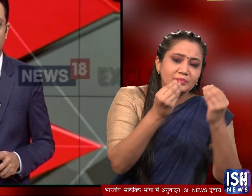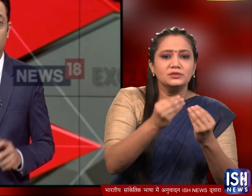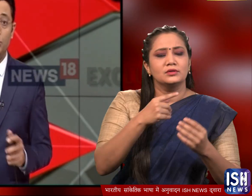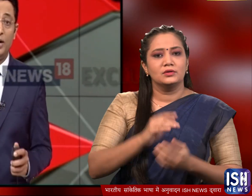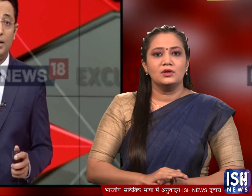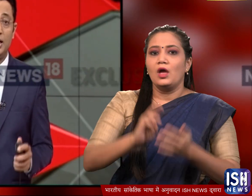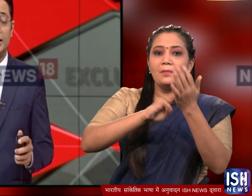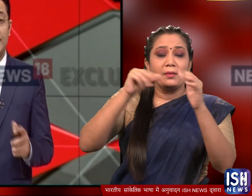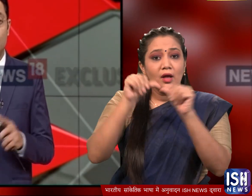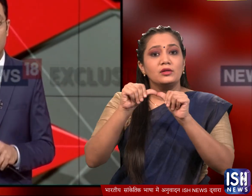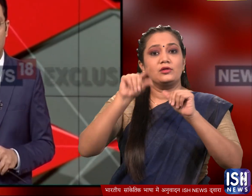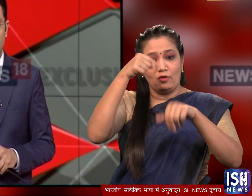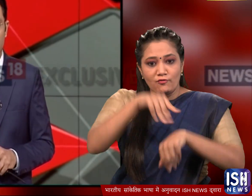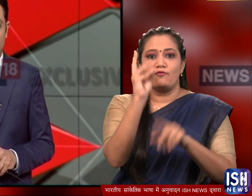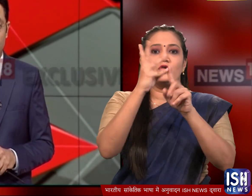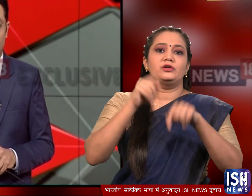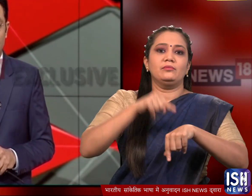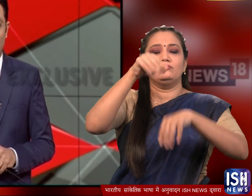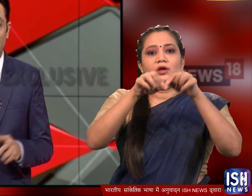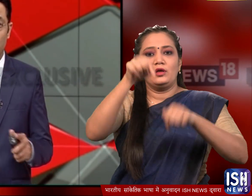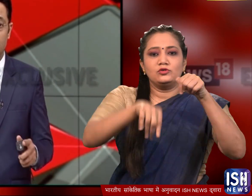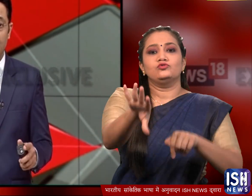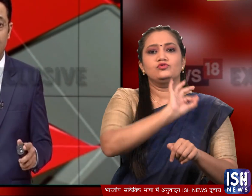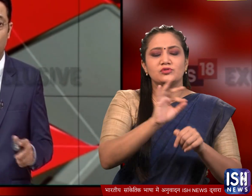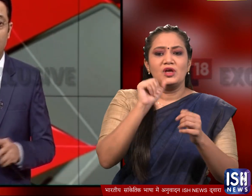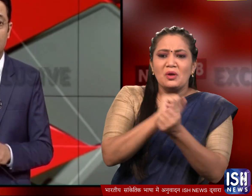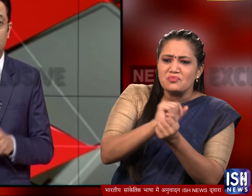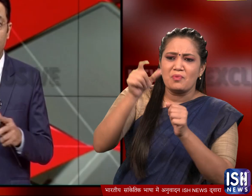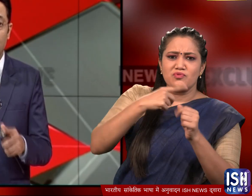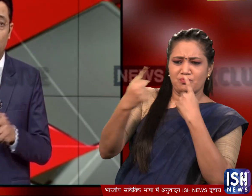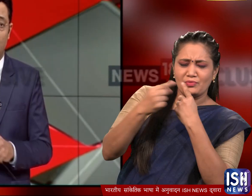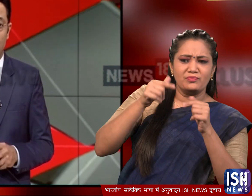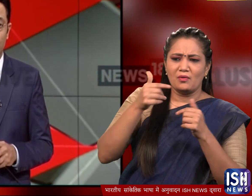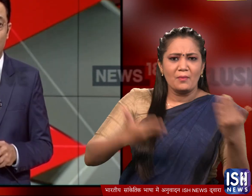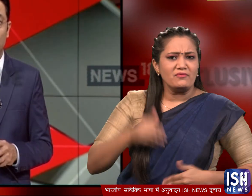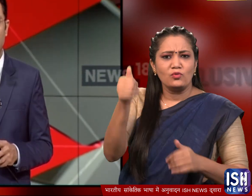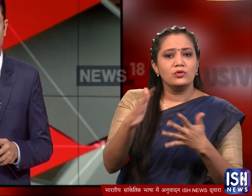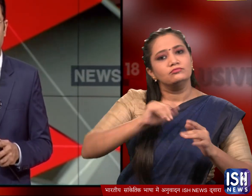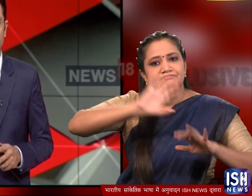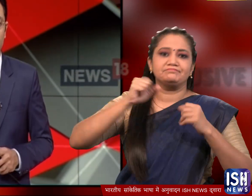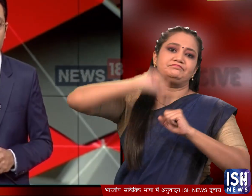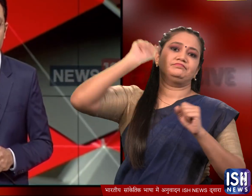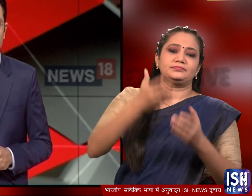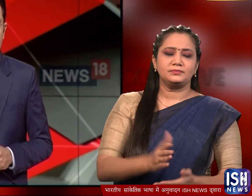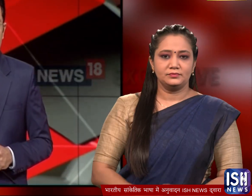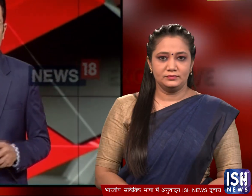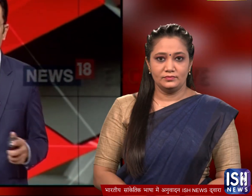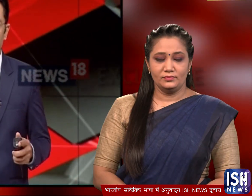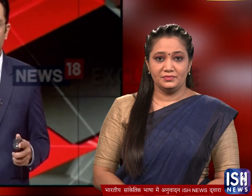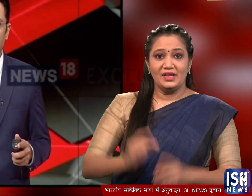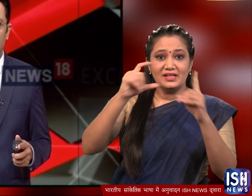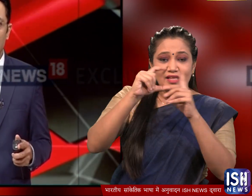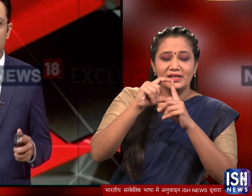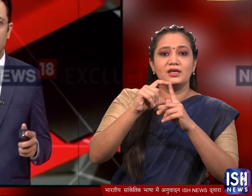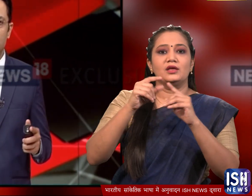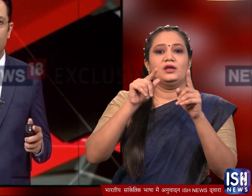दिया। महबूब आलम लगातार चौथी बार विधायक चुने गए। उन्हें पुलिस वाले के बोलने का तरीका बुरा लगा और वो धरने पर बैठ गए। दिल्ली